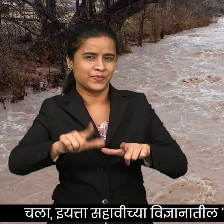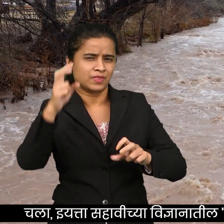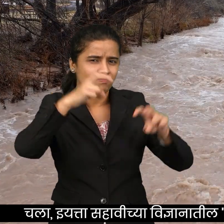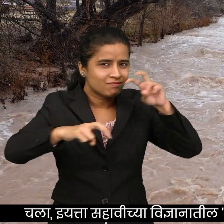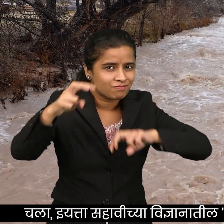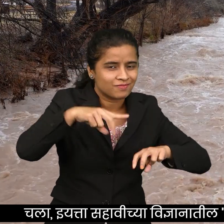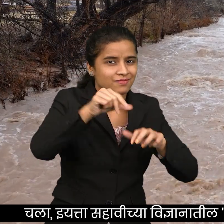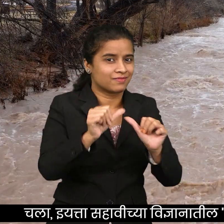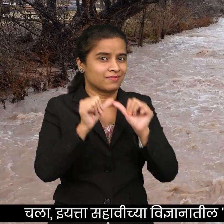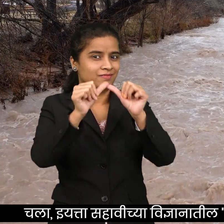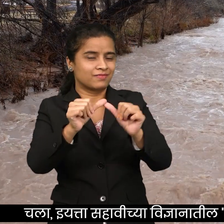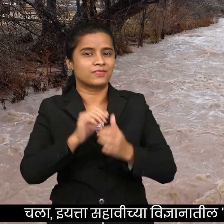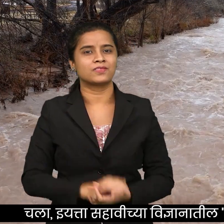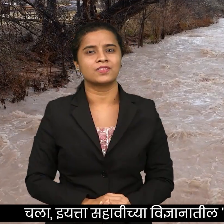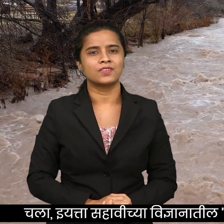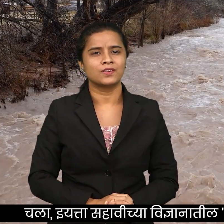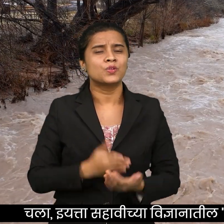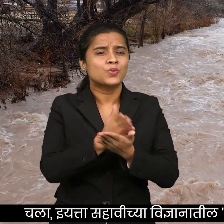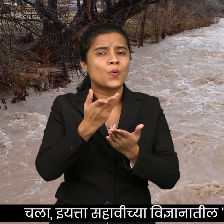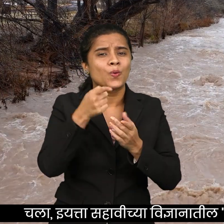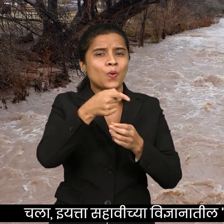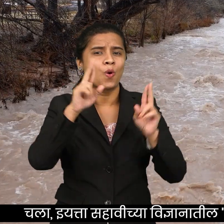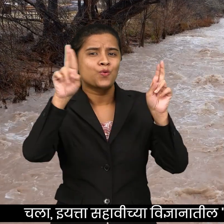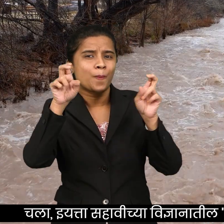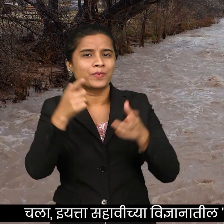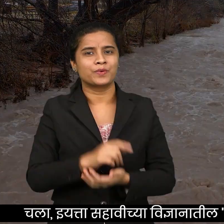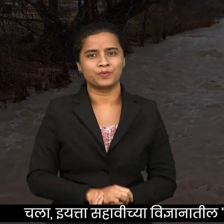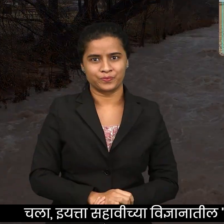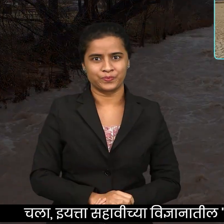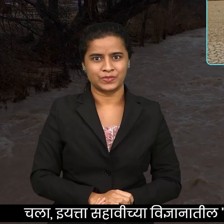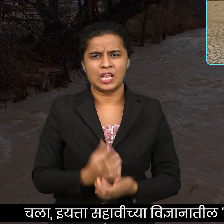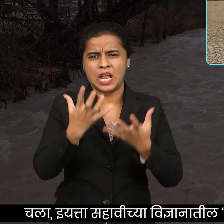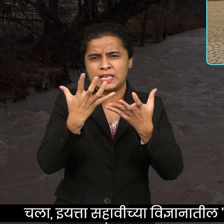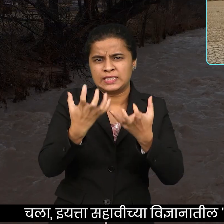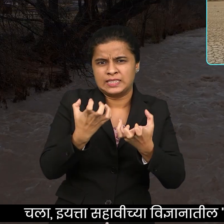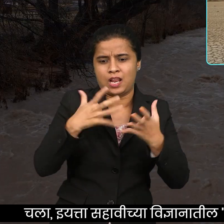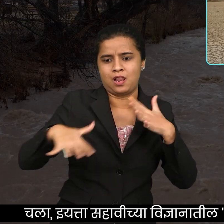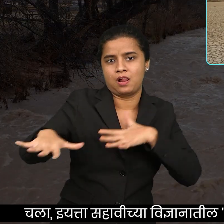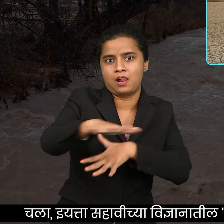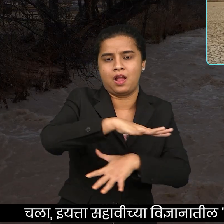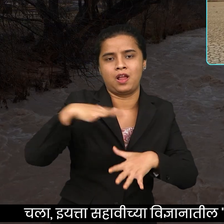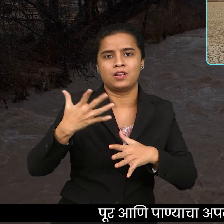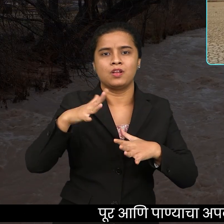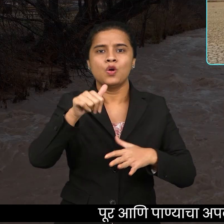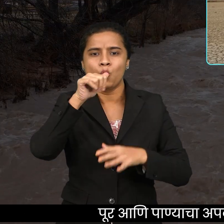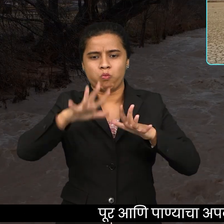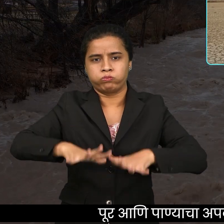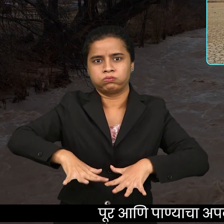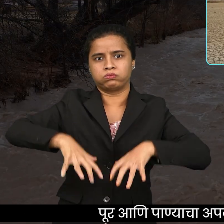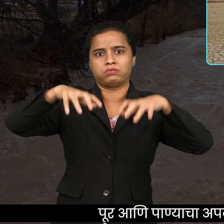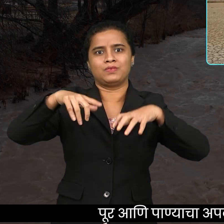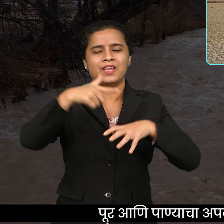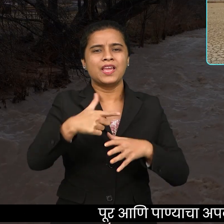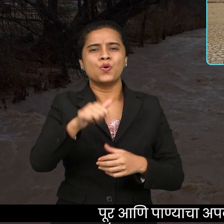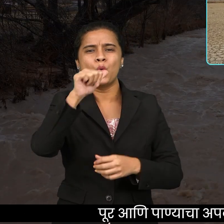चला, इयत्ता 6वीच्या विज्ञानातील आपल्या जीवनात पाणी या धड्यातील दुष्काळ, पूर आणि